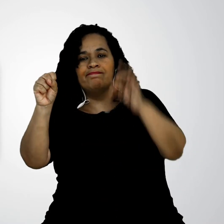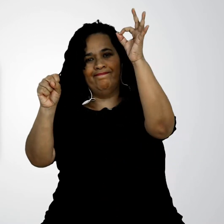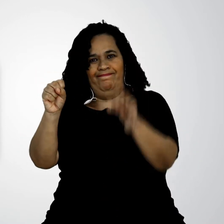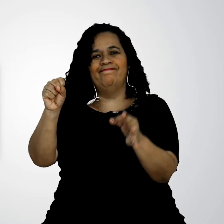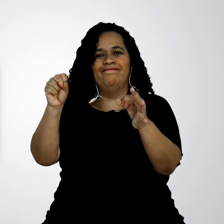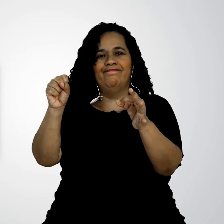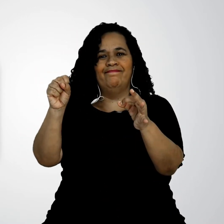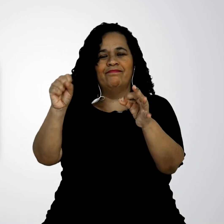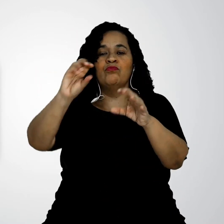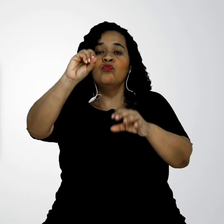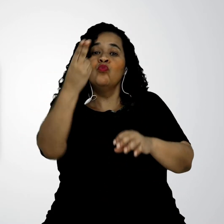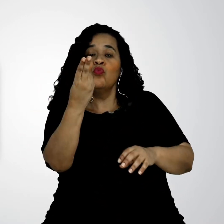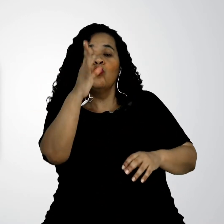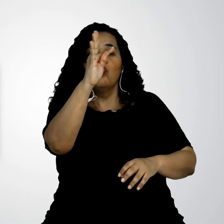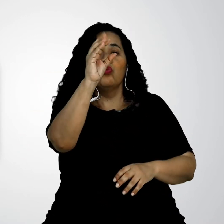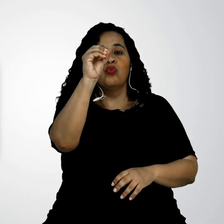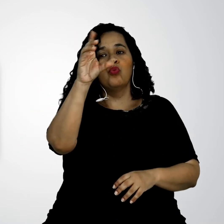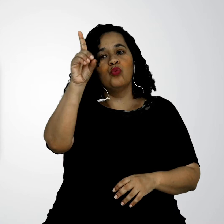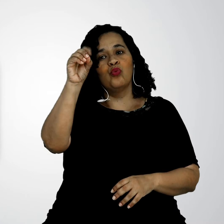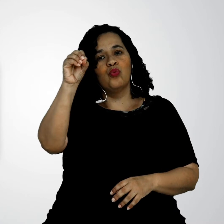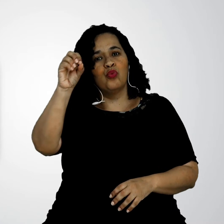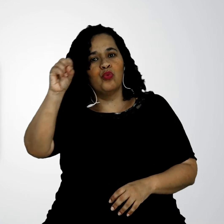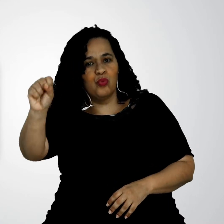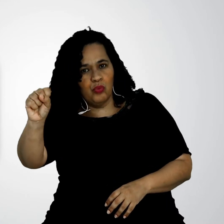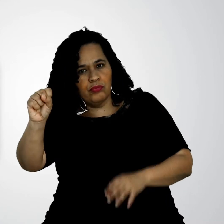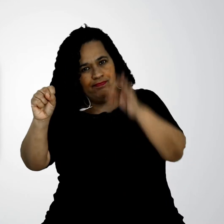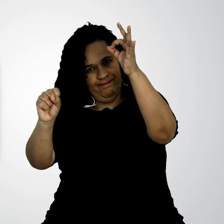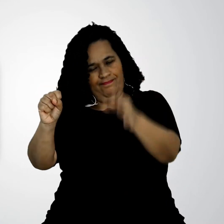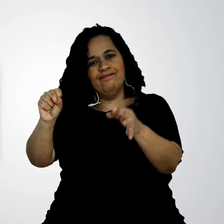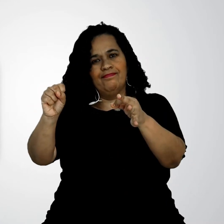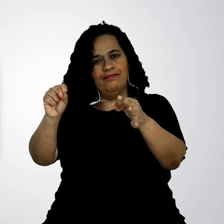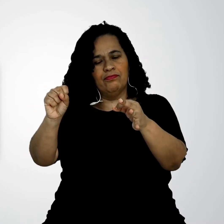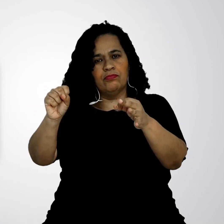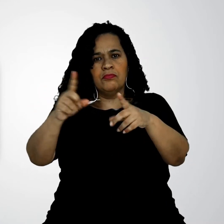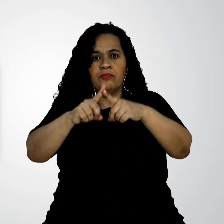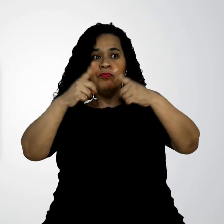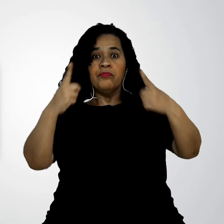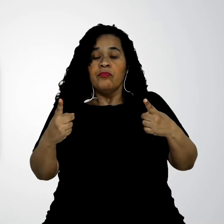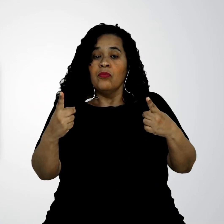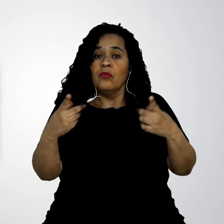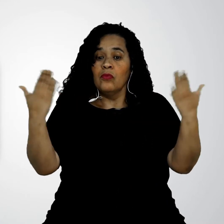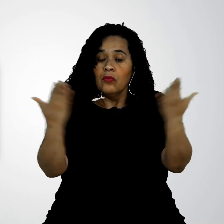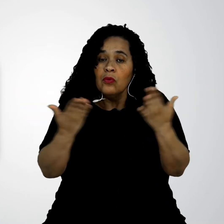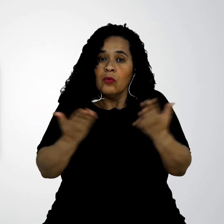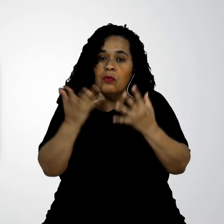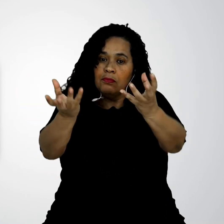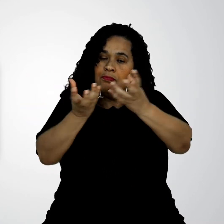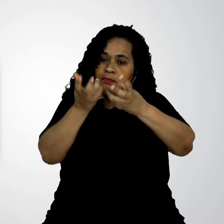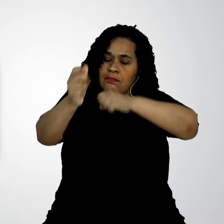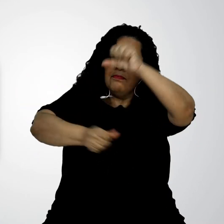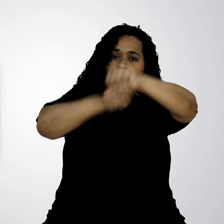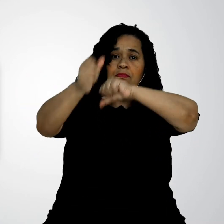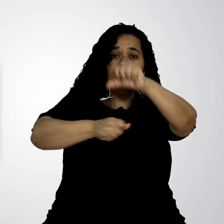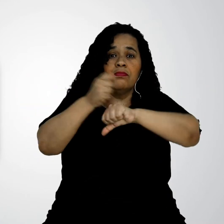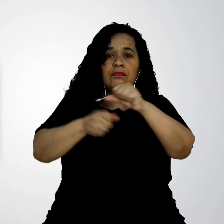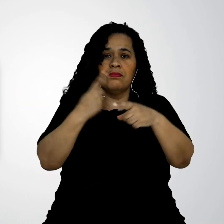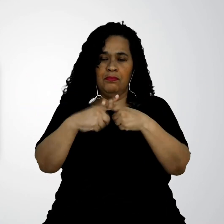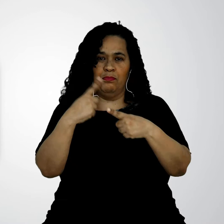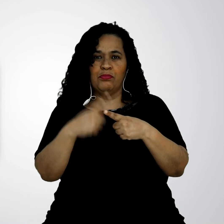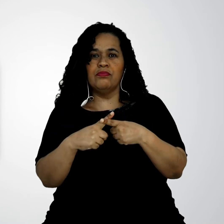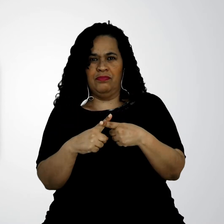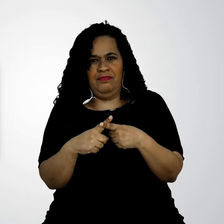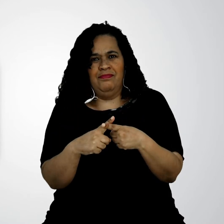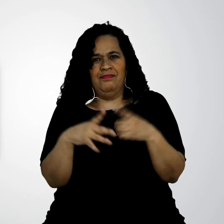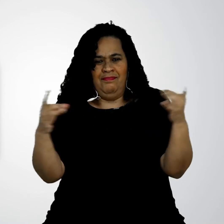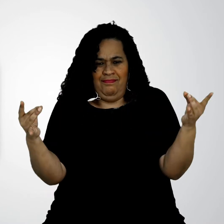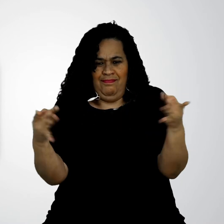biológica, papel social a ser exercido. Cara, interessante. Então, na verdade, faz uma separação entre